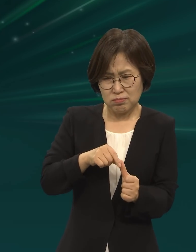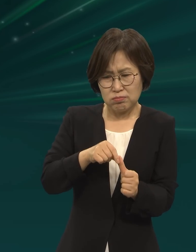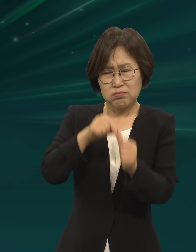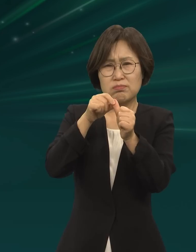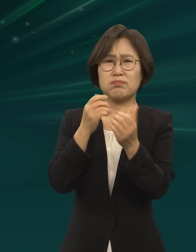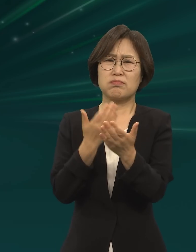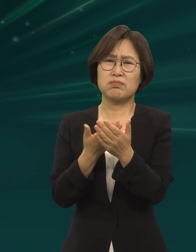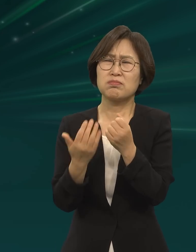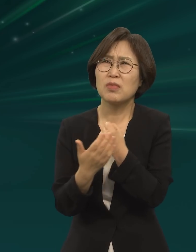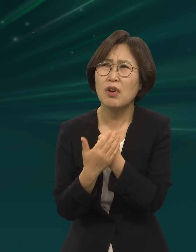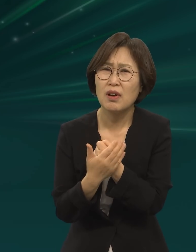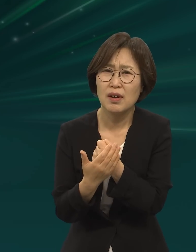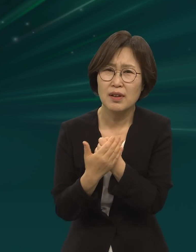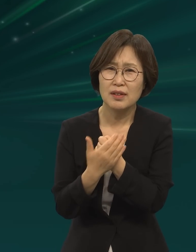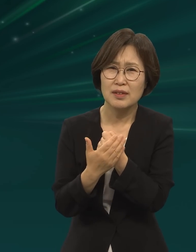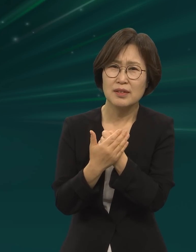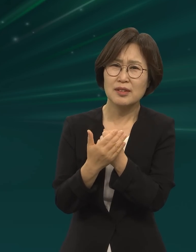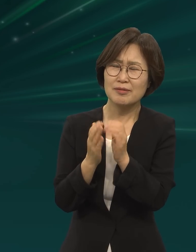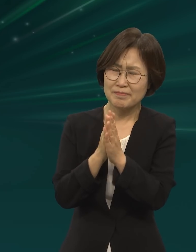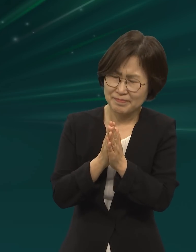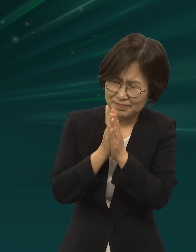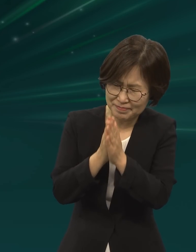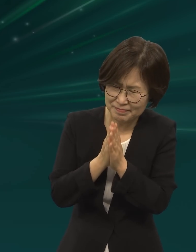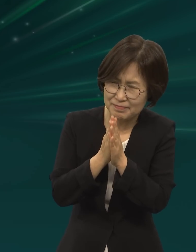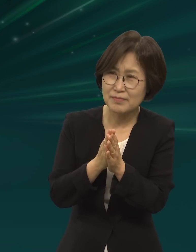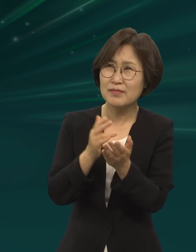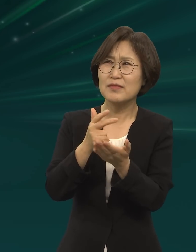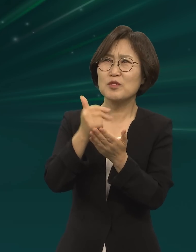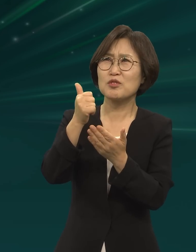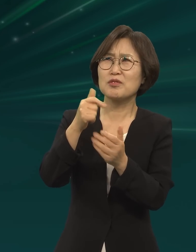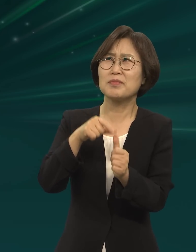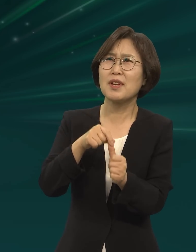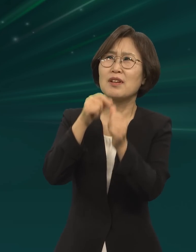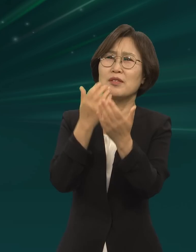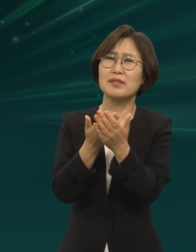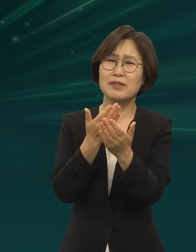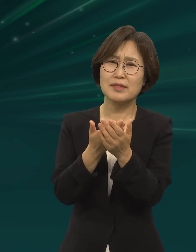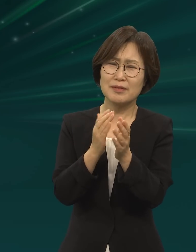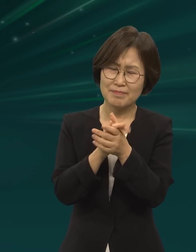저를 도와주세요. 주님, 살려주세요.